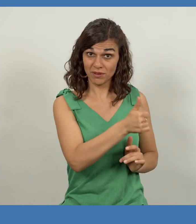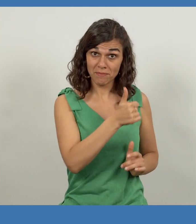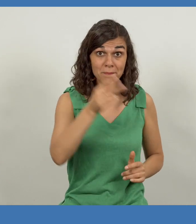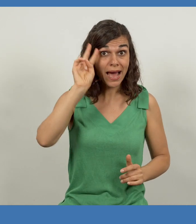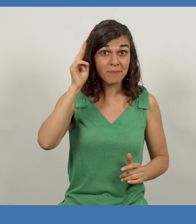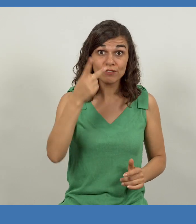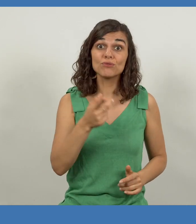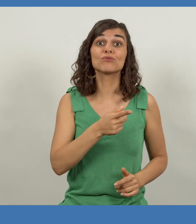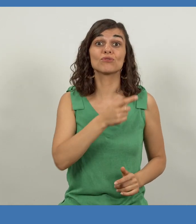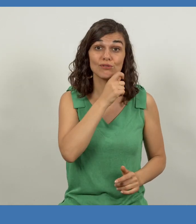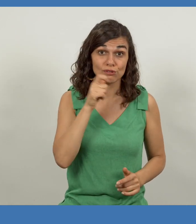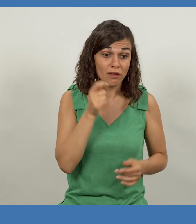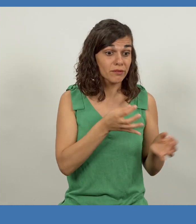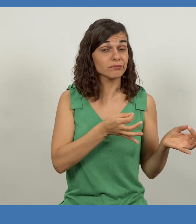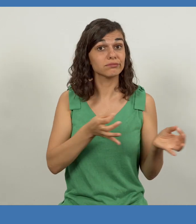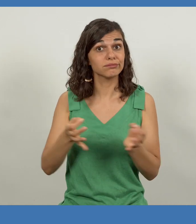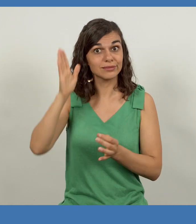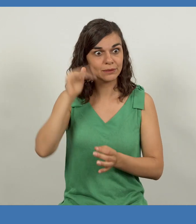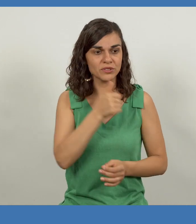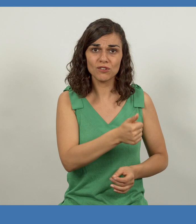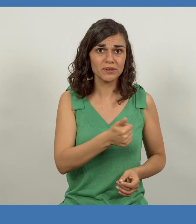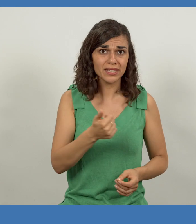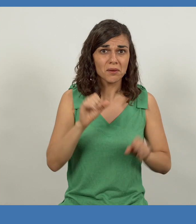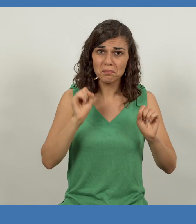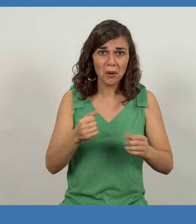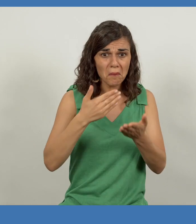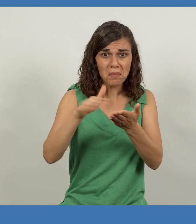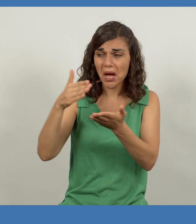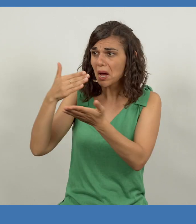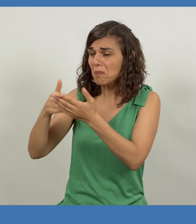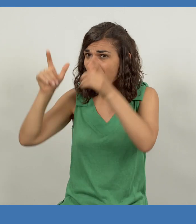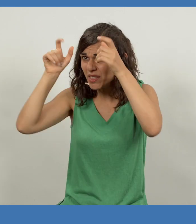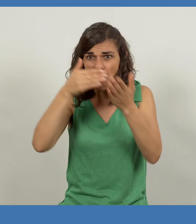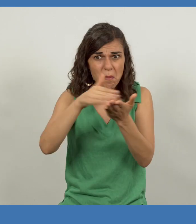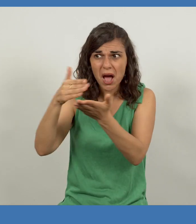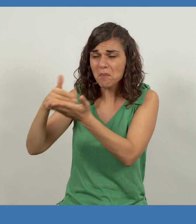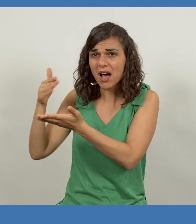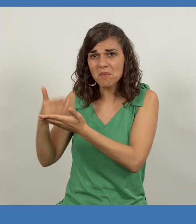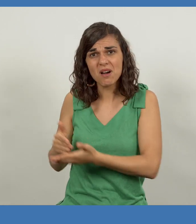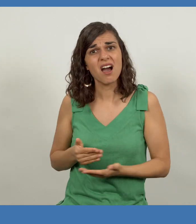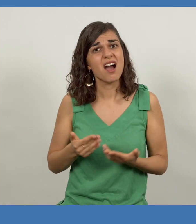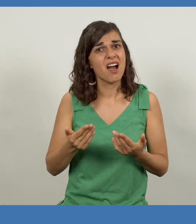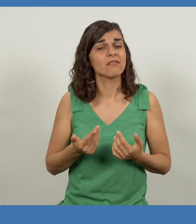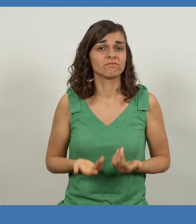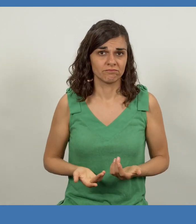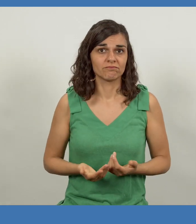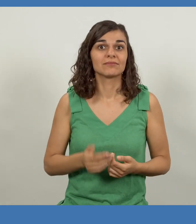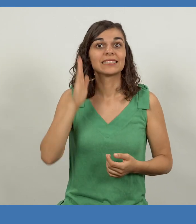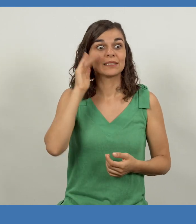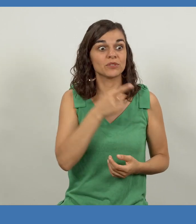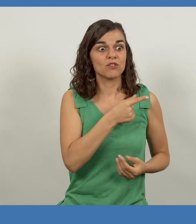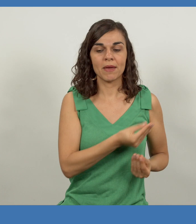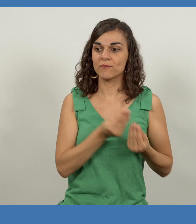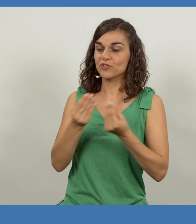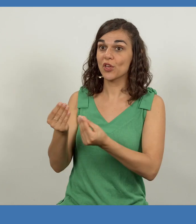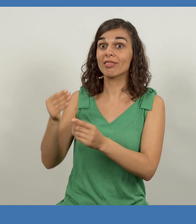qu'il pouvait chasser n'importe quel esprit. Et c'est cette habitude qu'il a inculquée aux disciples en leur disant « Mais cette